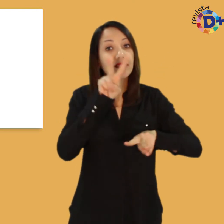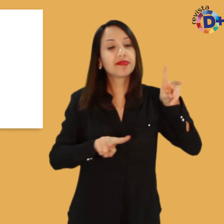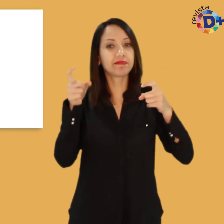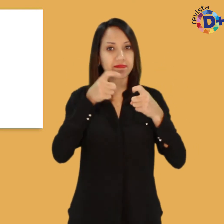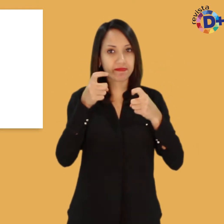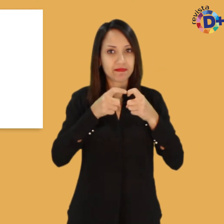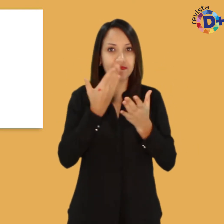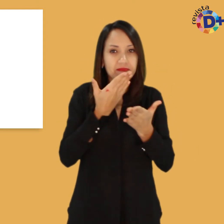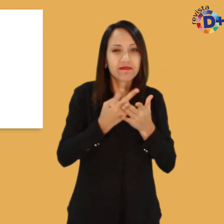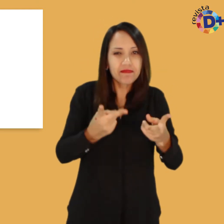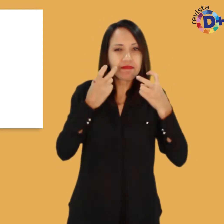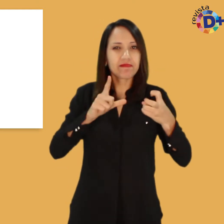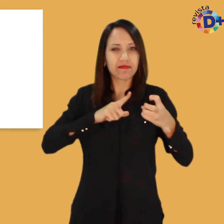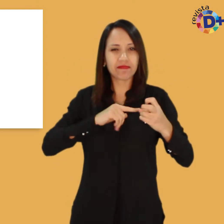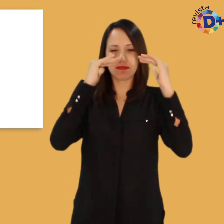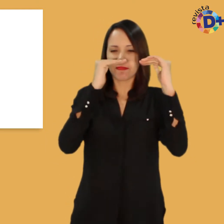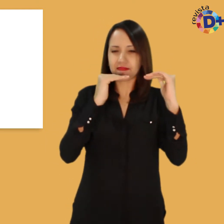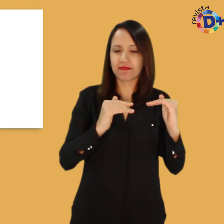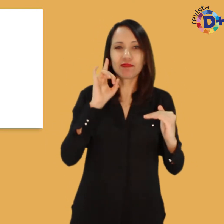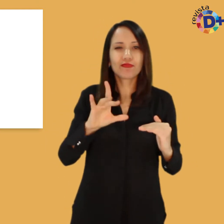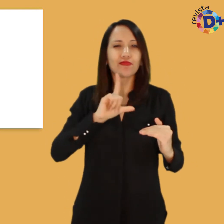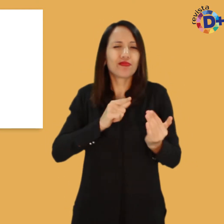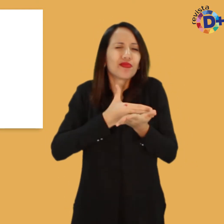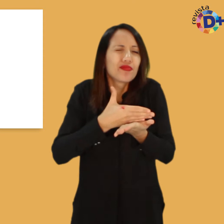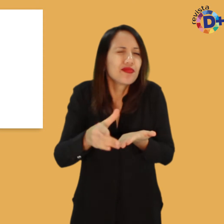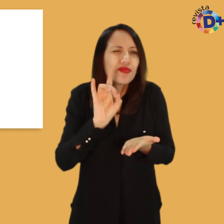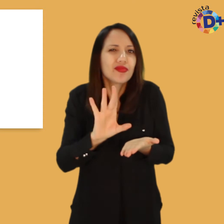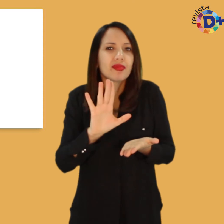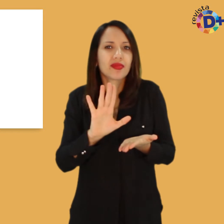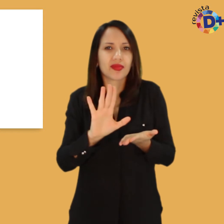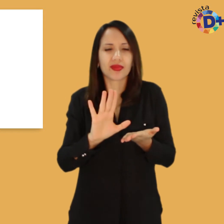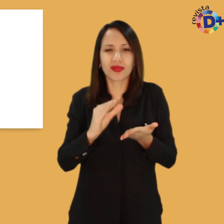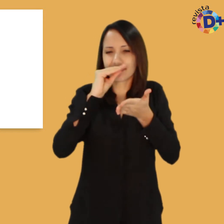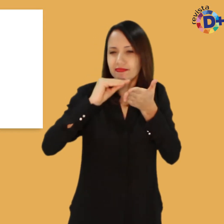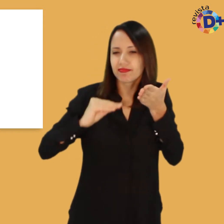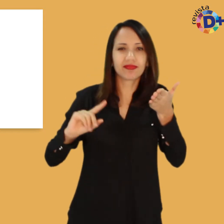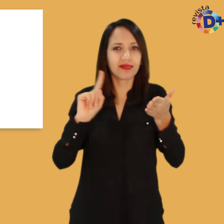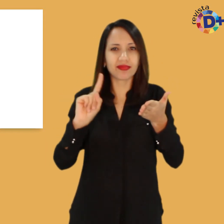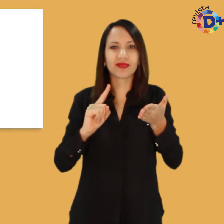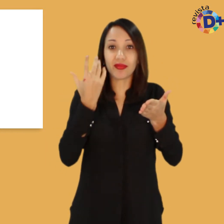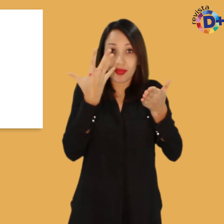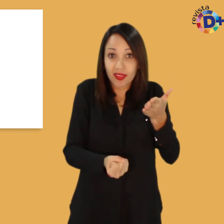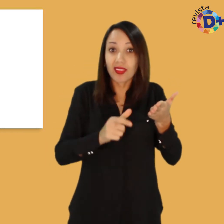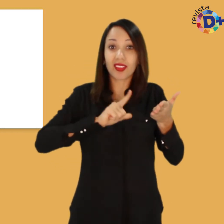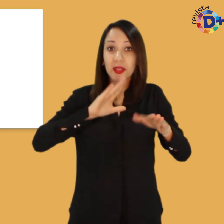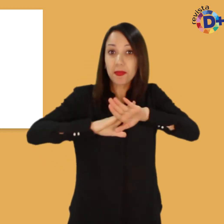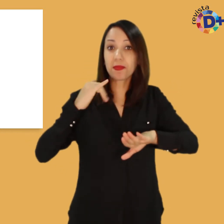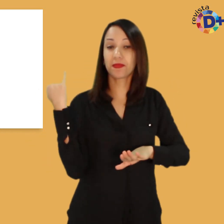padrões classificatórios não são apenas indícios. São considerados os mais importantes indicadores para